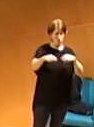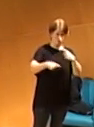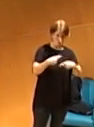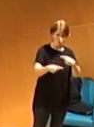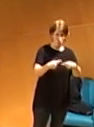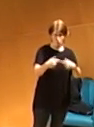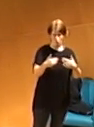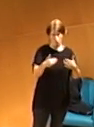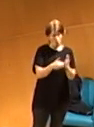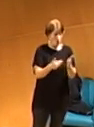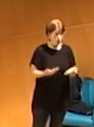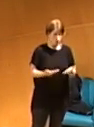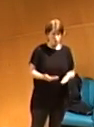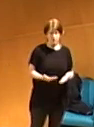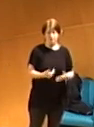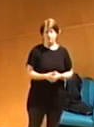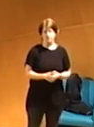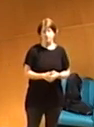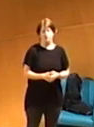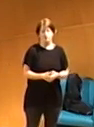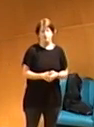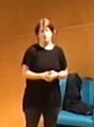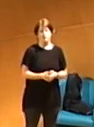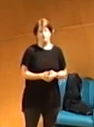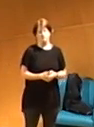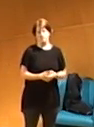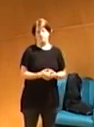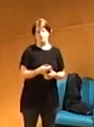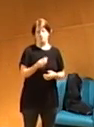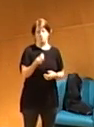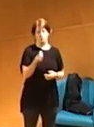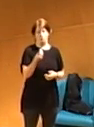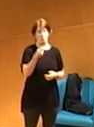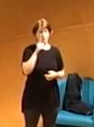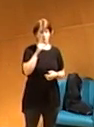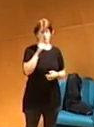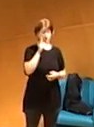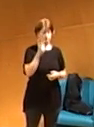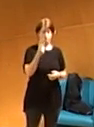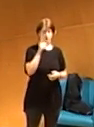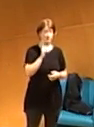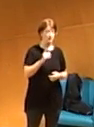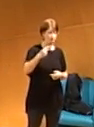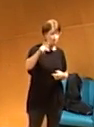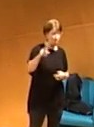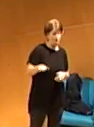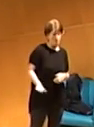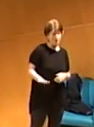fille qui est 8 jours chez son père, 8 jours chez sa mère, et qui, en quelque sorte, devient